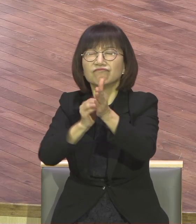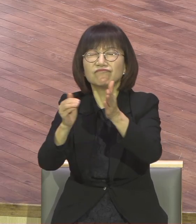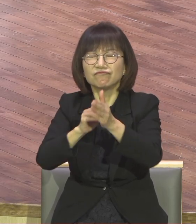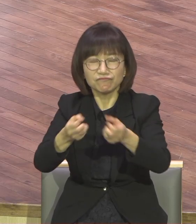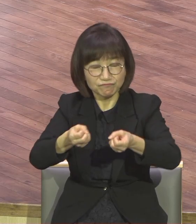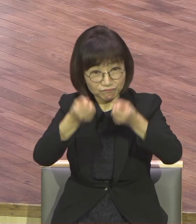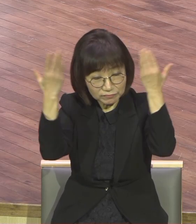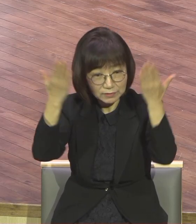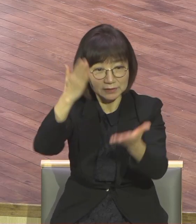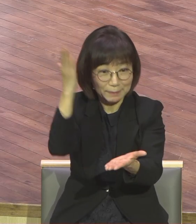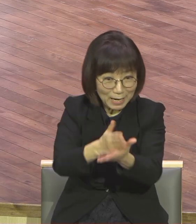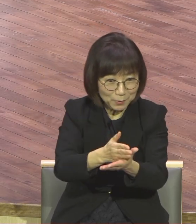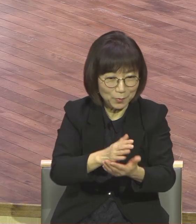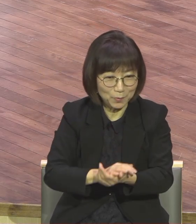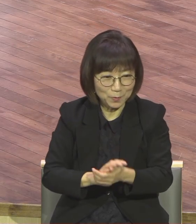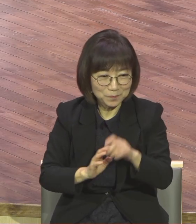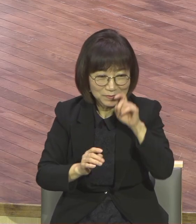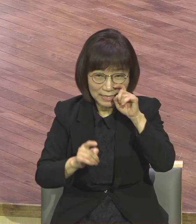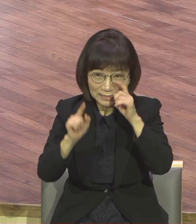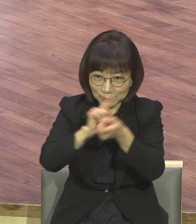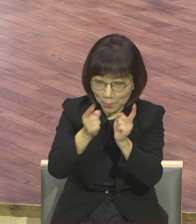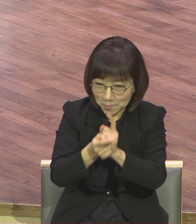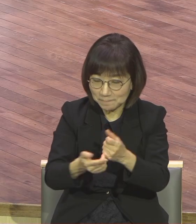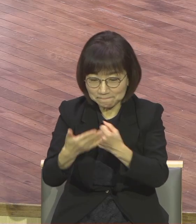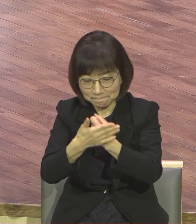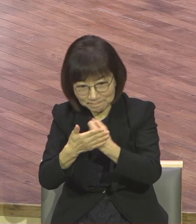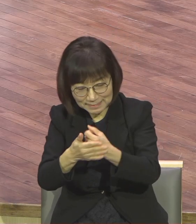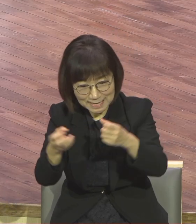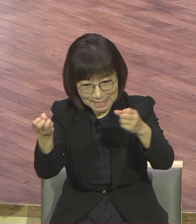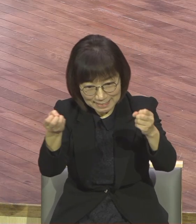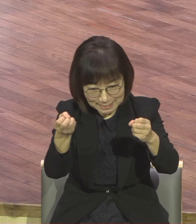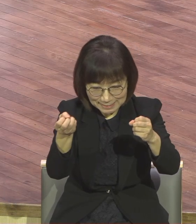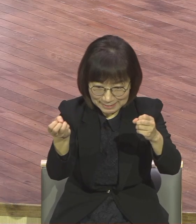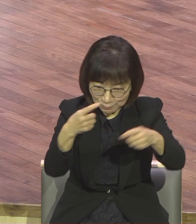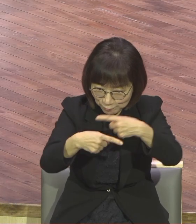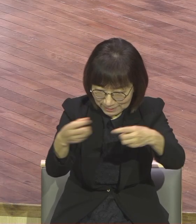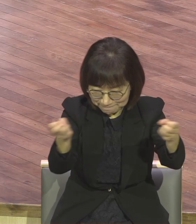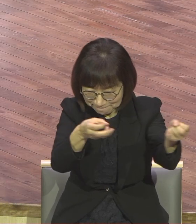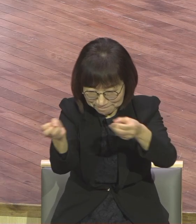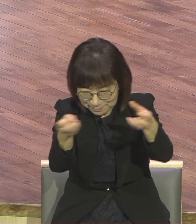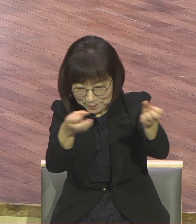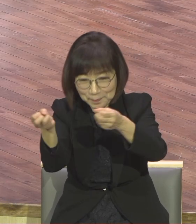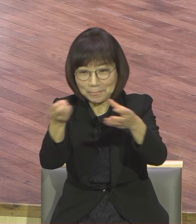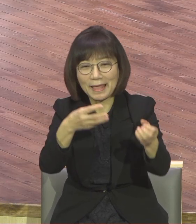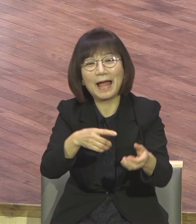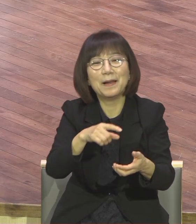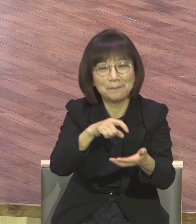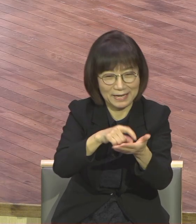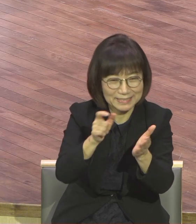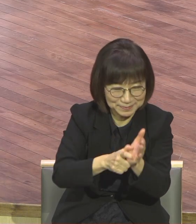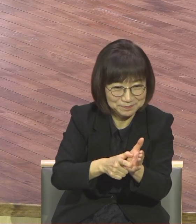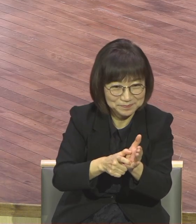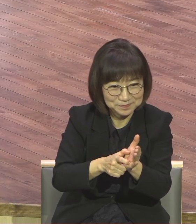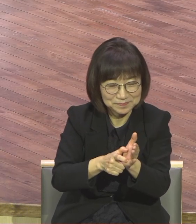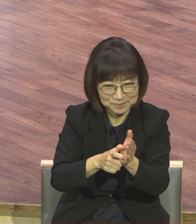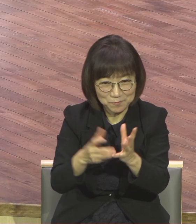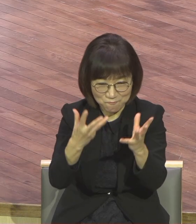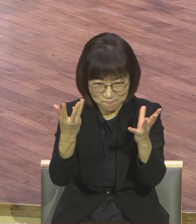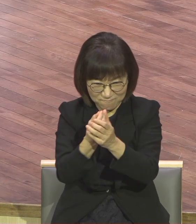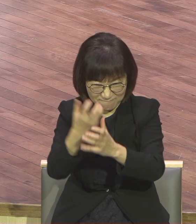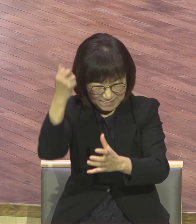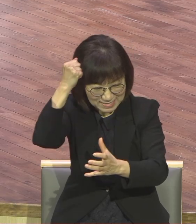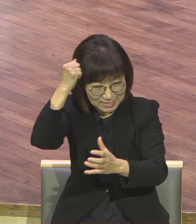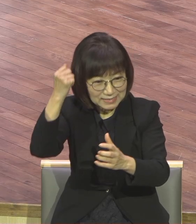밤새도록 될 정도로. 포럼이 어느 정도 돼야 되느냐? 3일 동안 먹지도 않고 자지도 않고 할 수 있을 정도로.